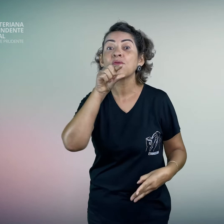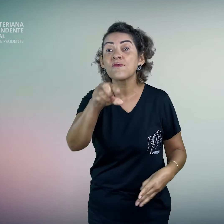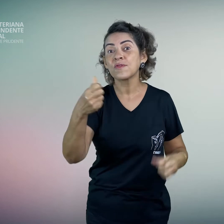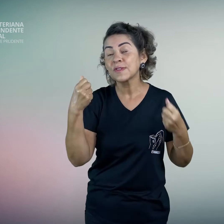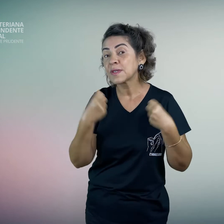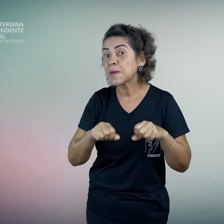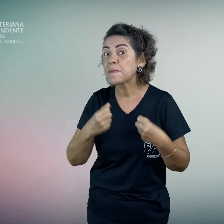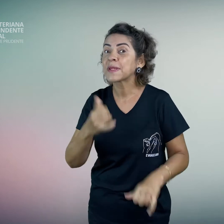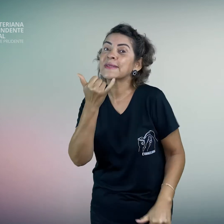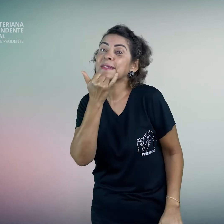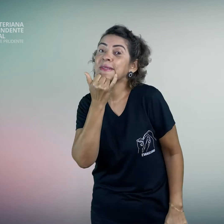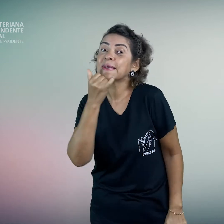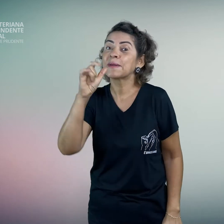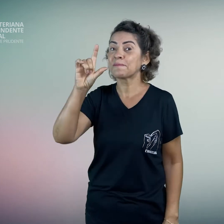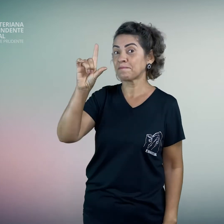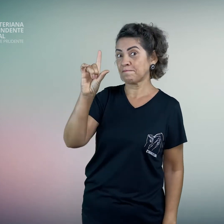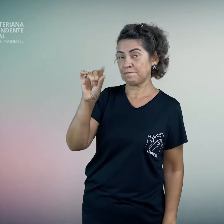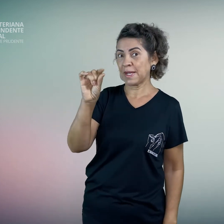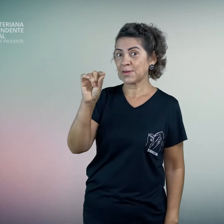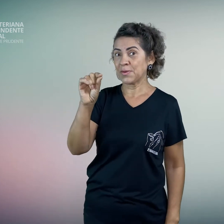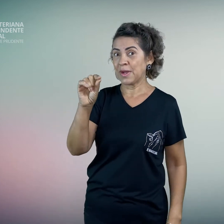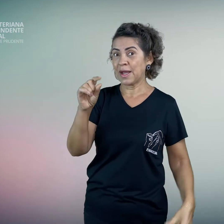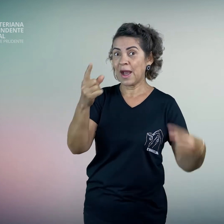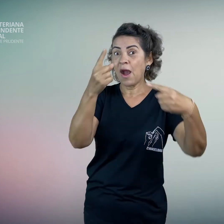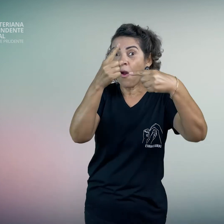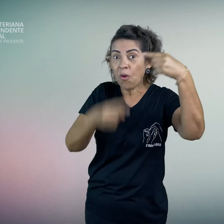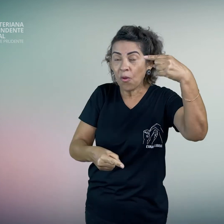Perdoar é o oposto do que o mundo espera.